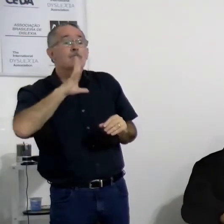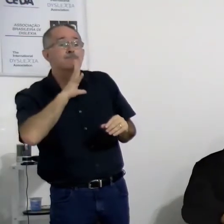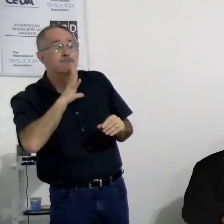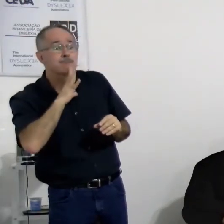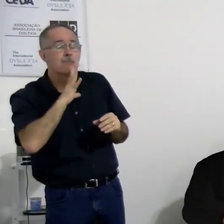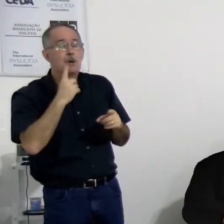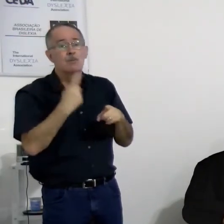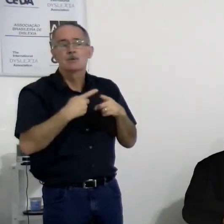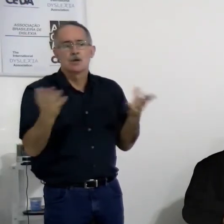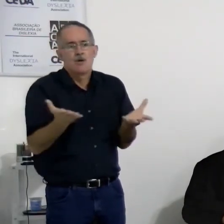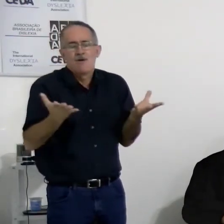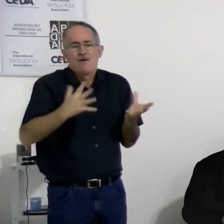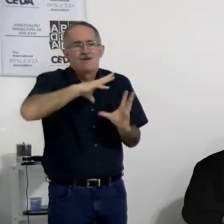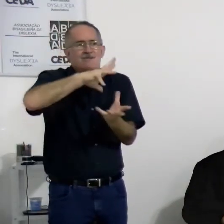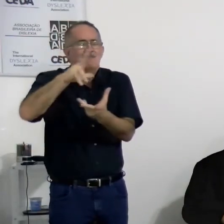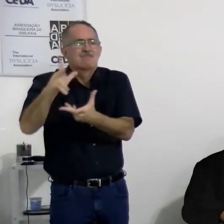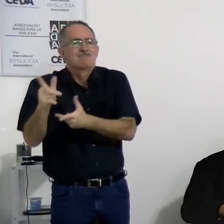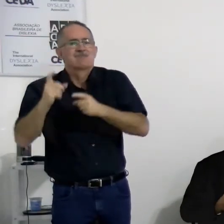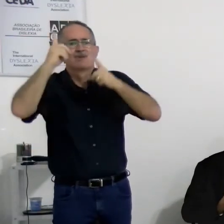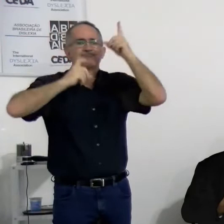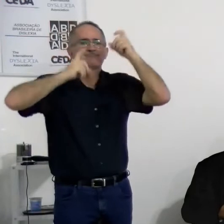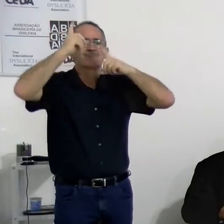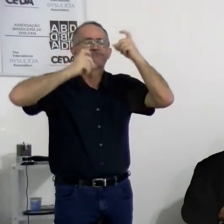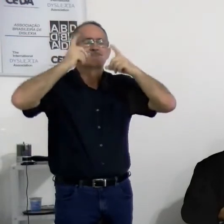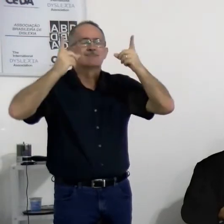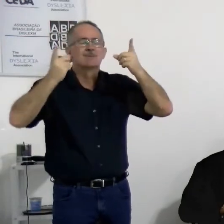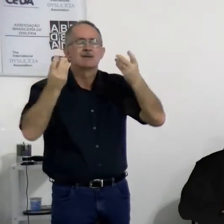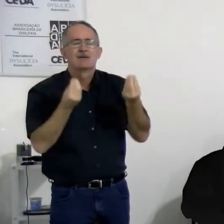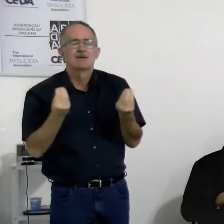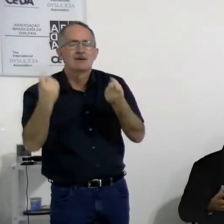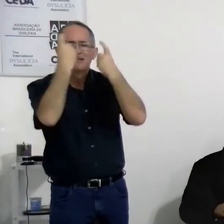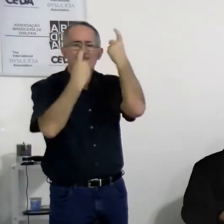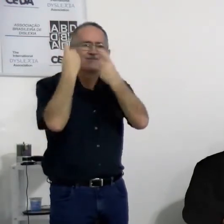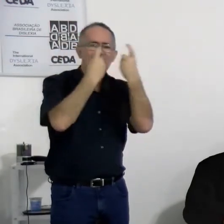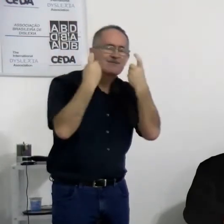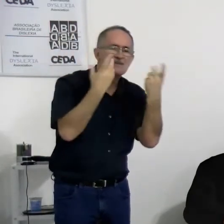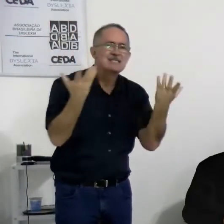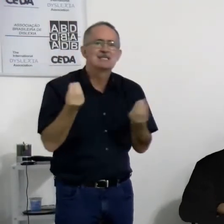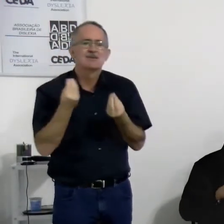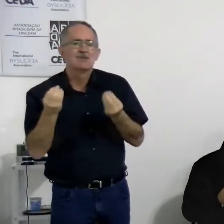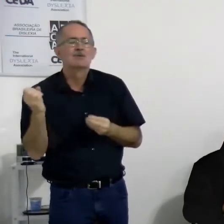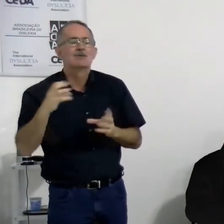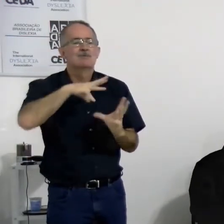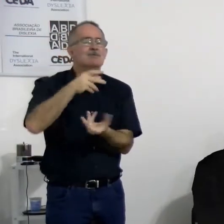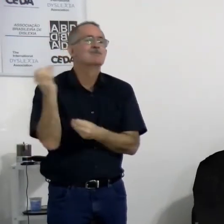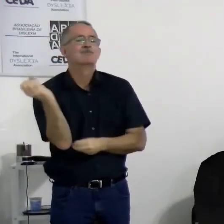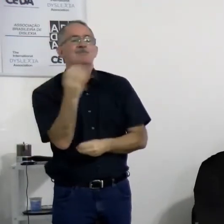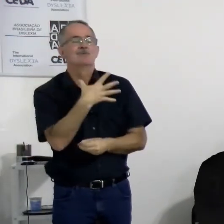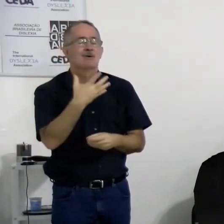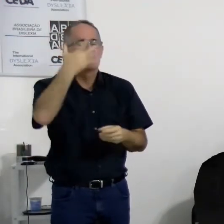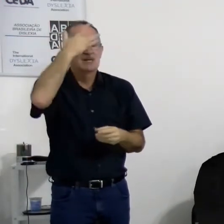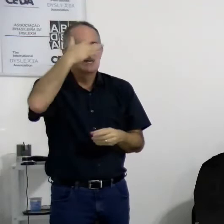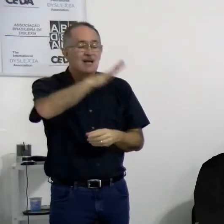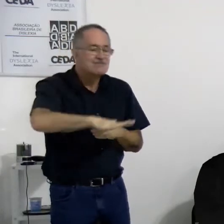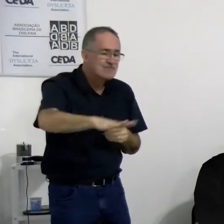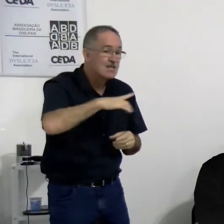hoje vivemos no mundo informatizado e como é que nós podemos, nesse mundo novo em que a criança tem